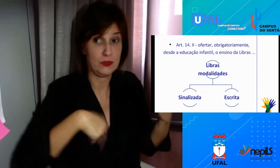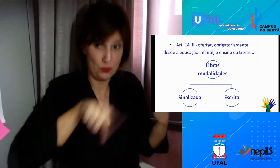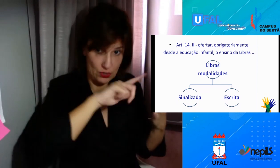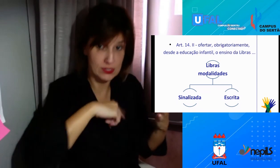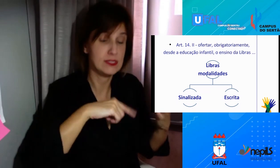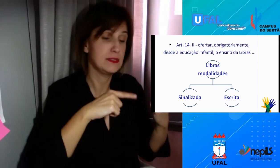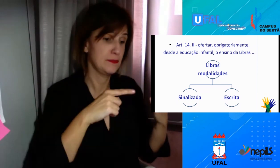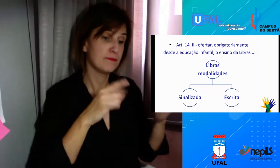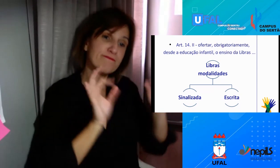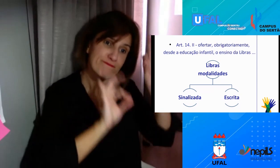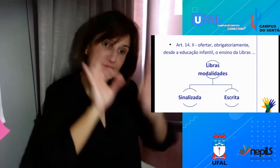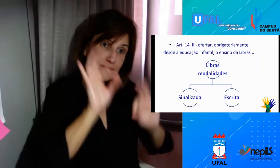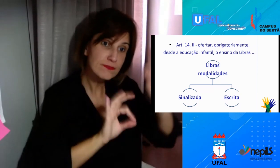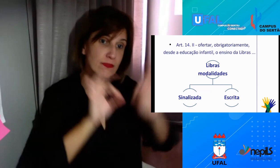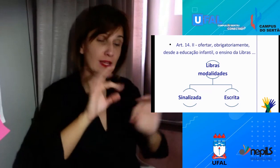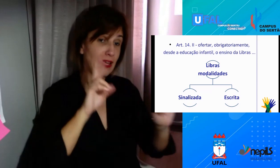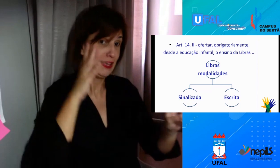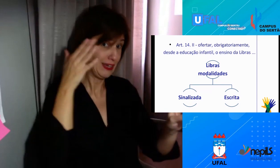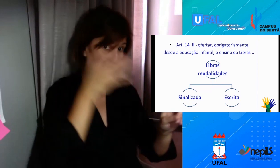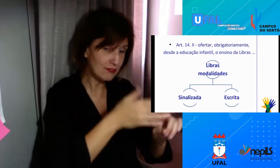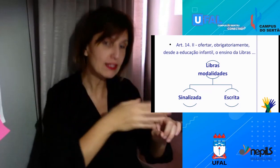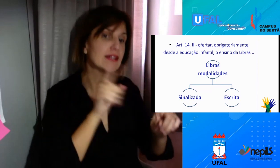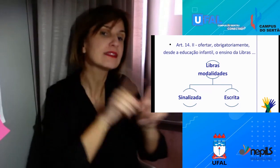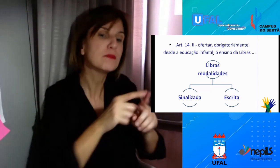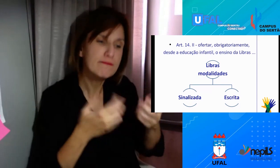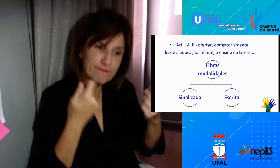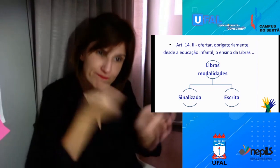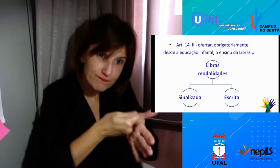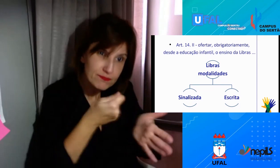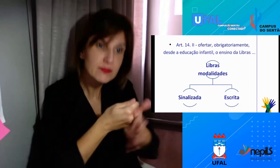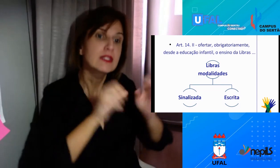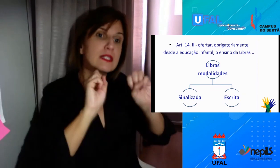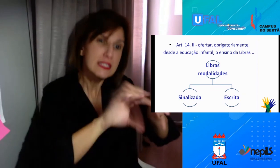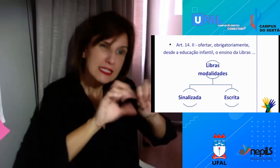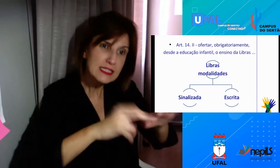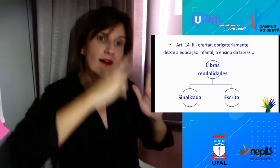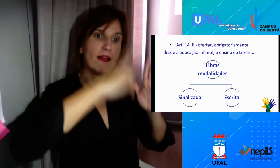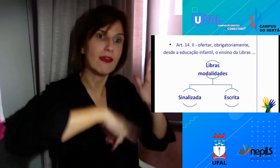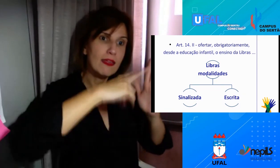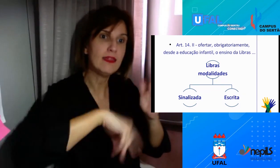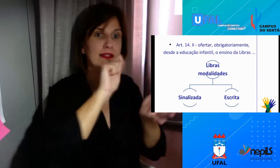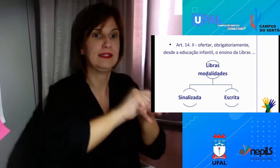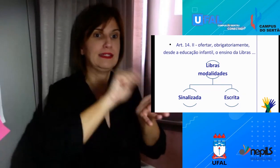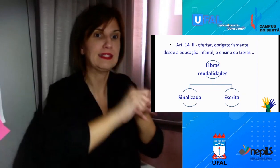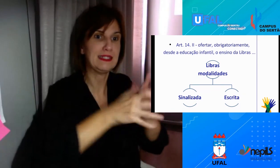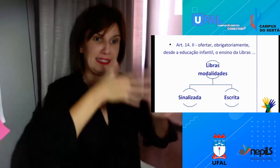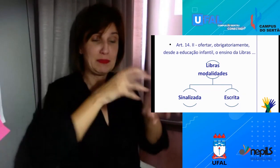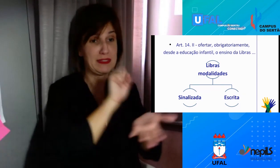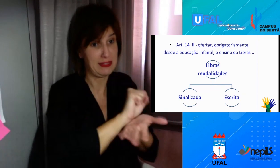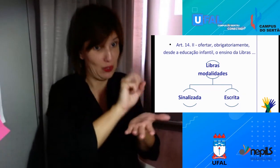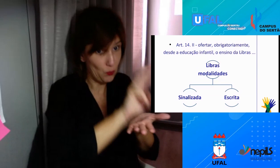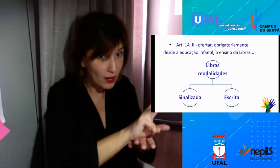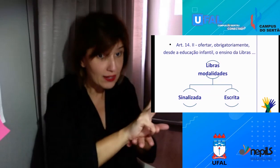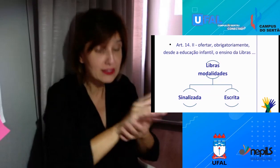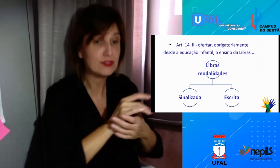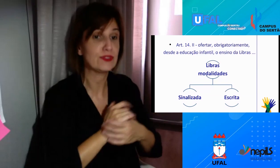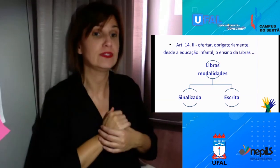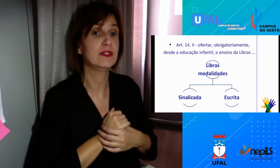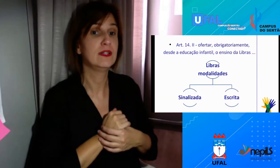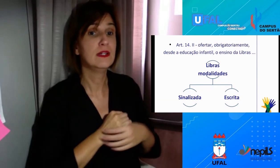pessoas no mundo que também são surdas, que isso promove o reconhecimento da criança. E perceber